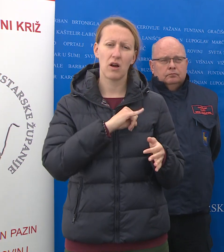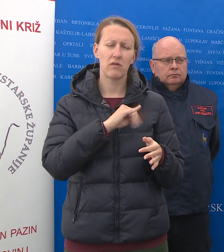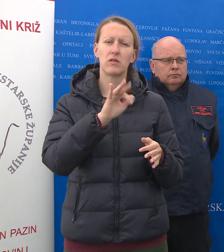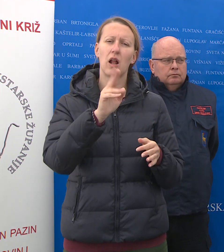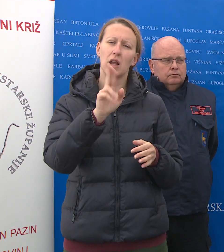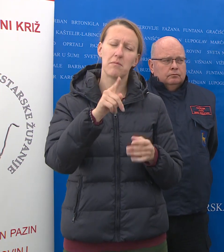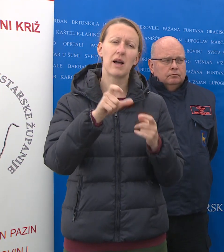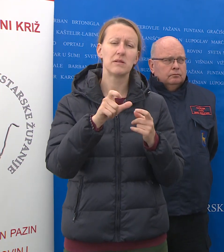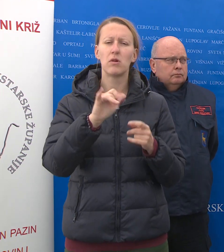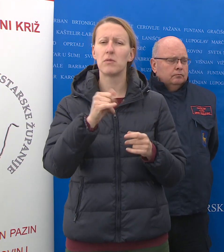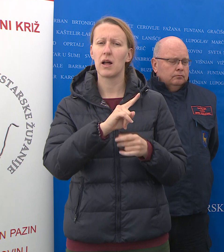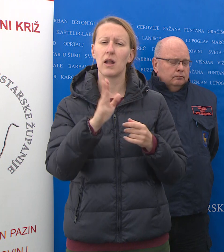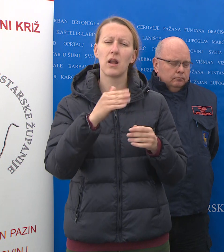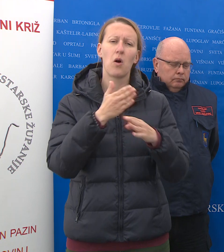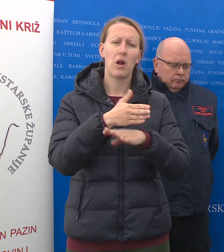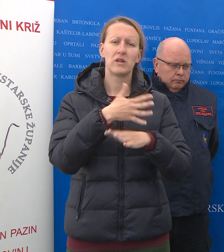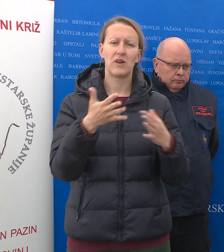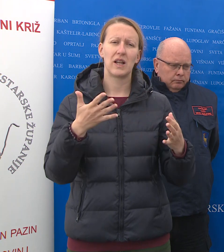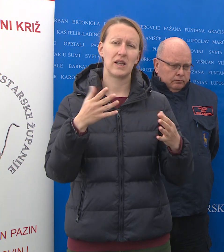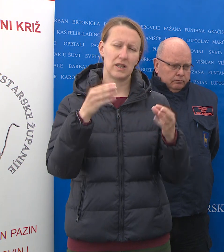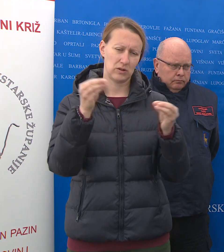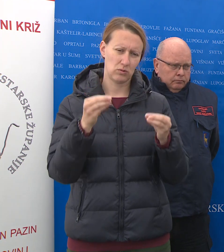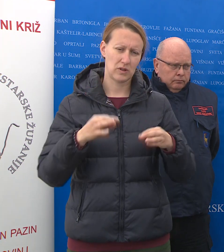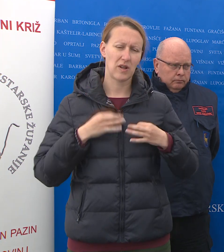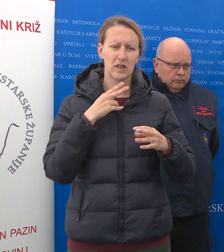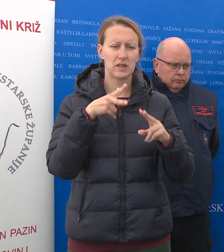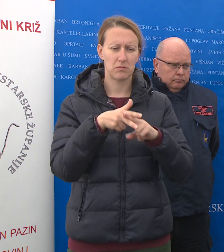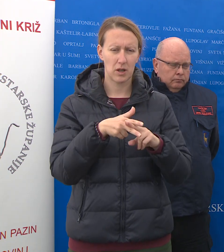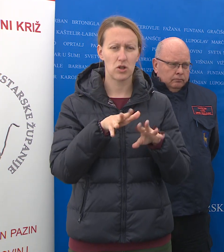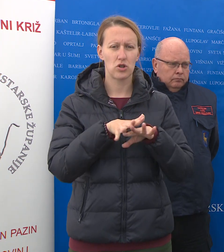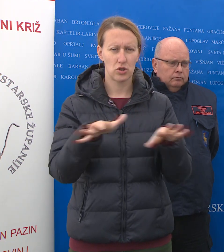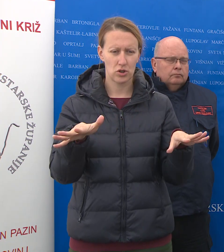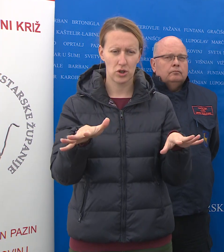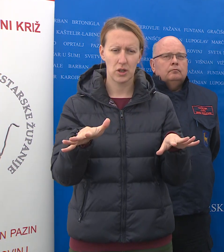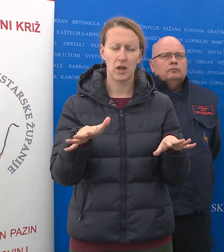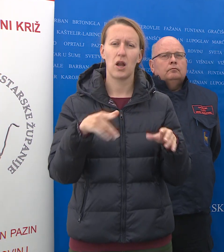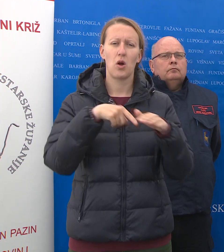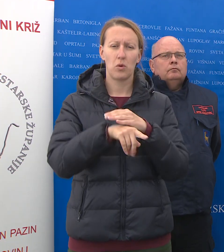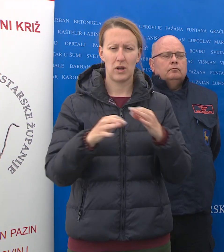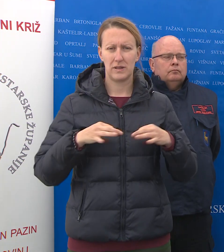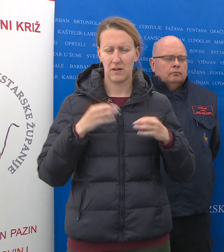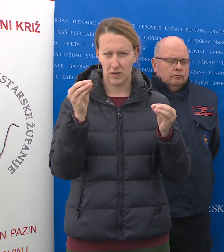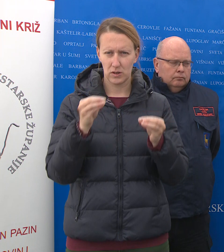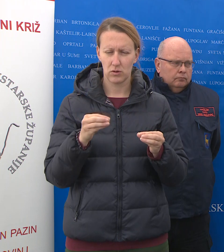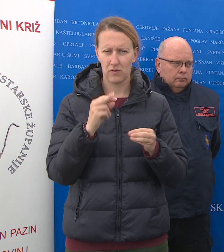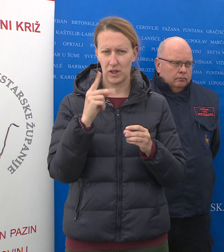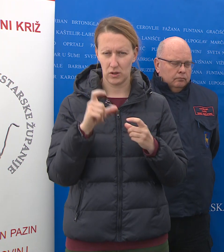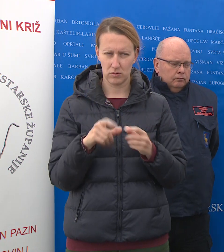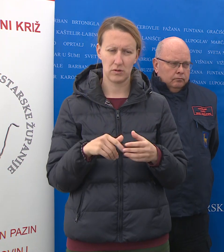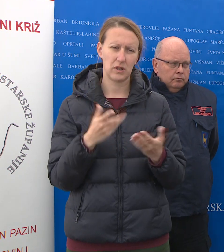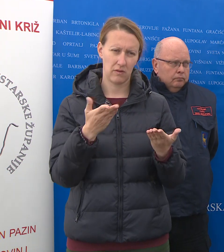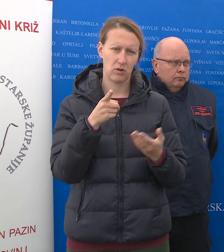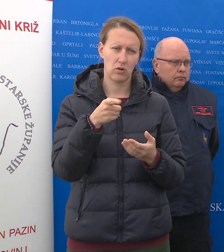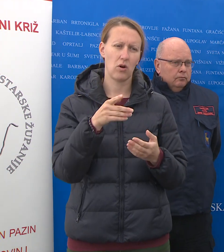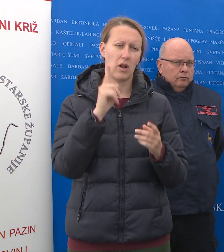o pojavi simptoma, obzirom da ulaze u veliki zdravstveni sustav i sprječavanje širenja unutar zdravstvenog sustava virusa. Evo,